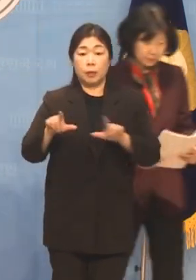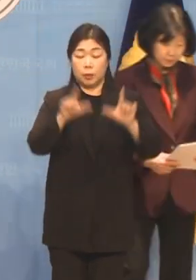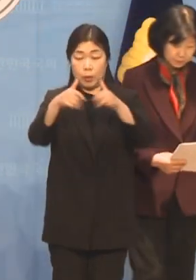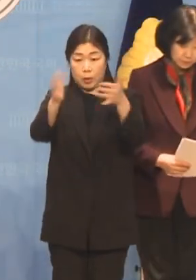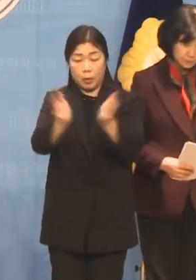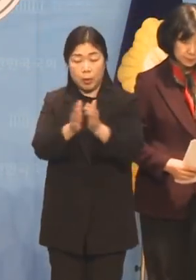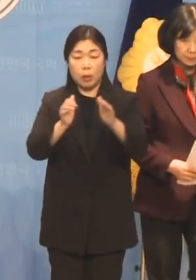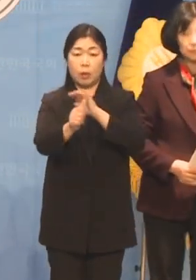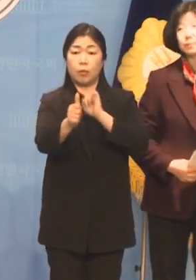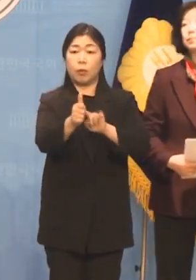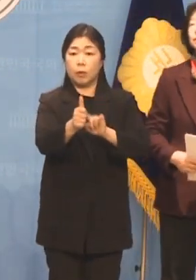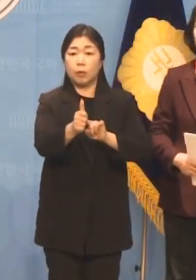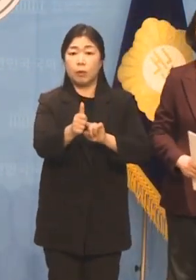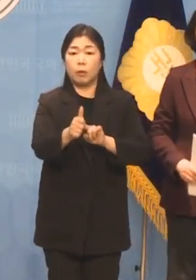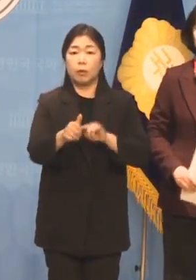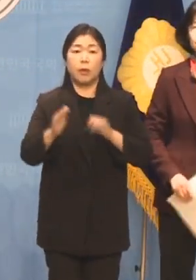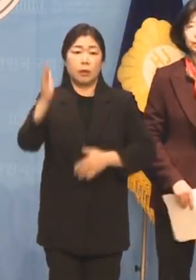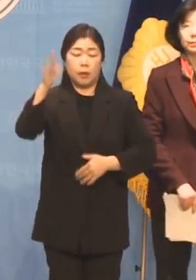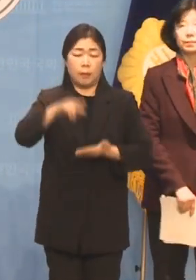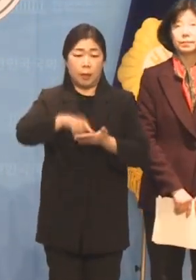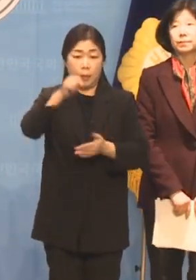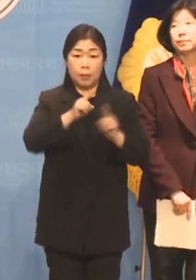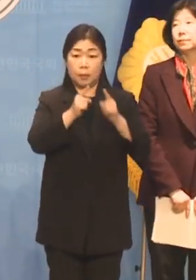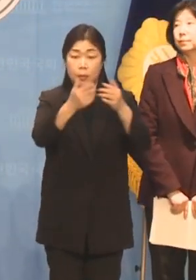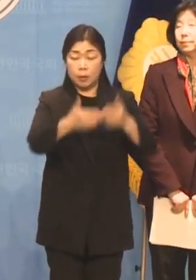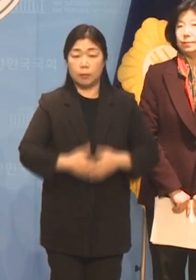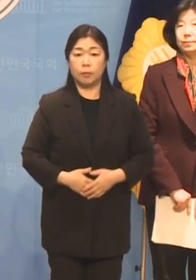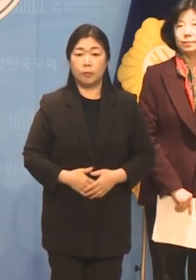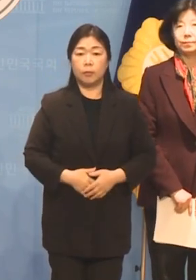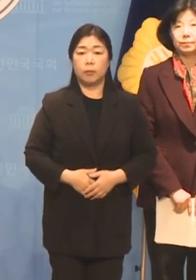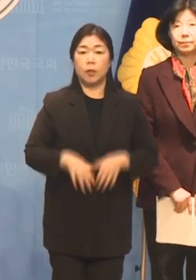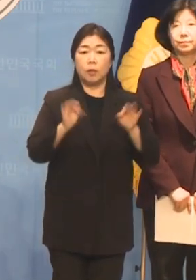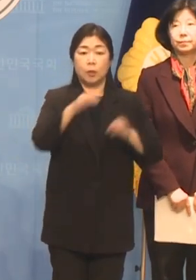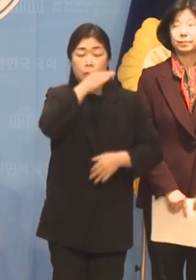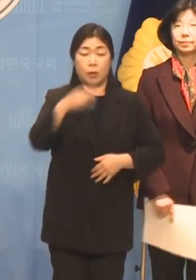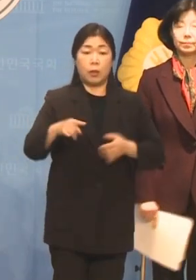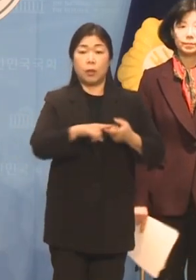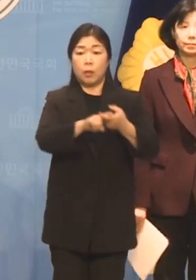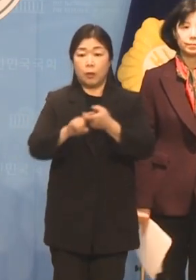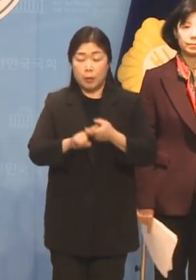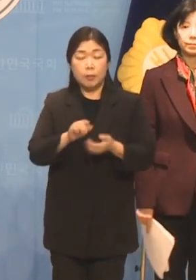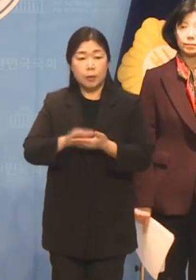대표해서 발언을 간단하게만 하겠습니다. 금융정의연대 김두기라고 합니다.